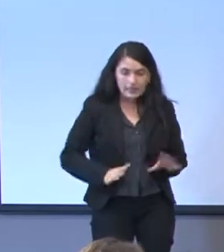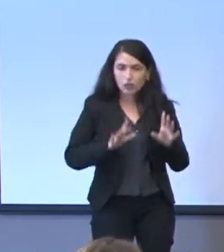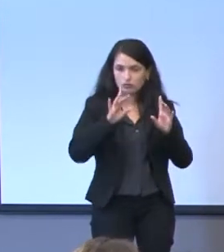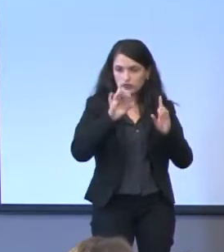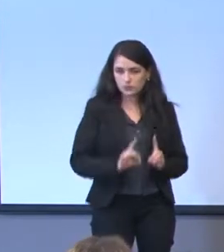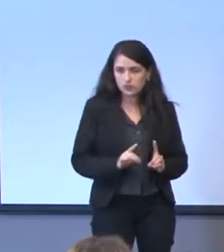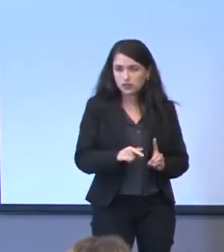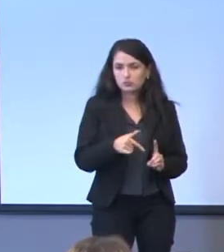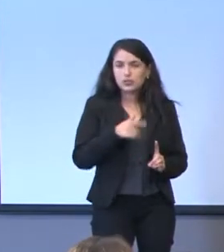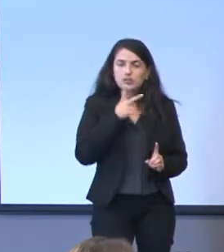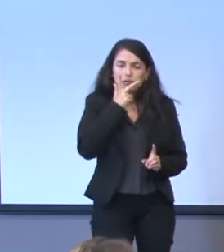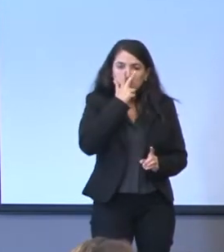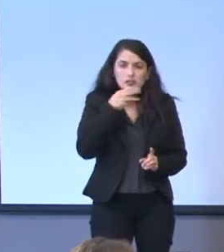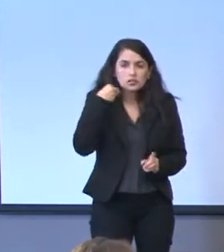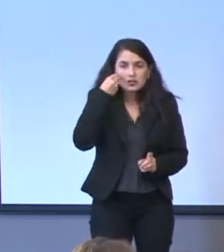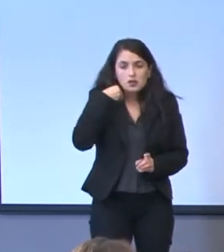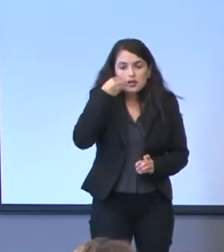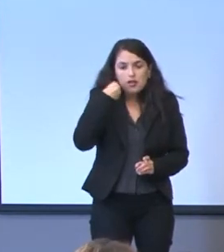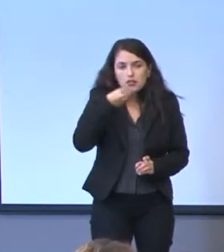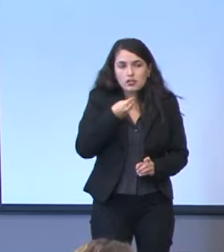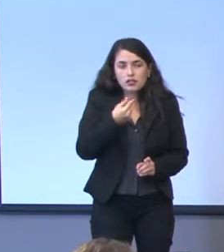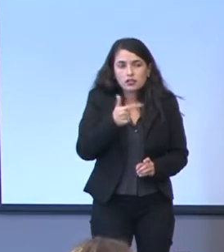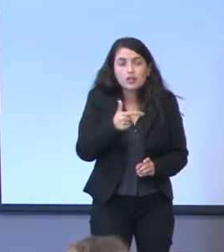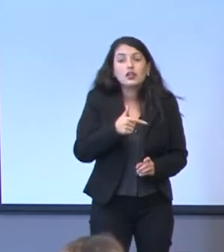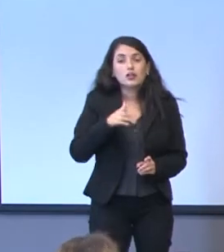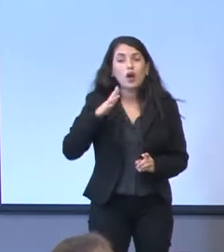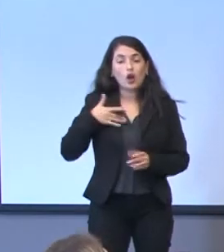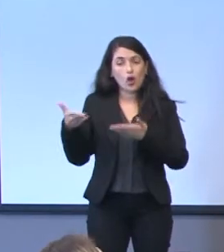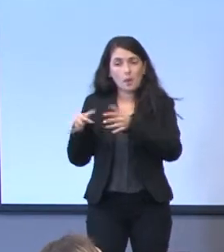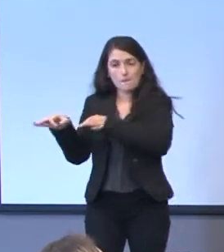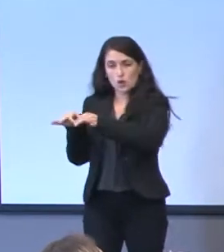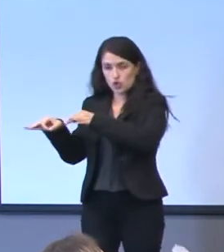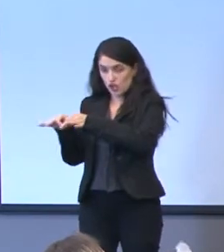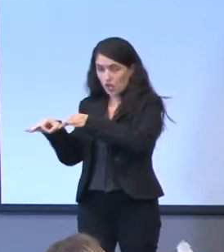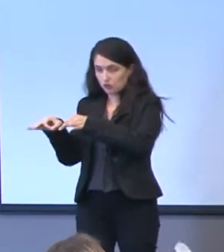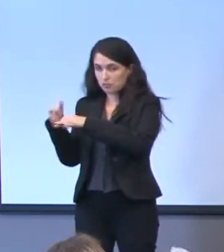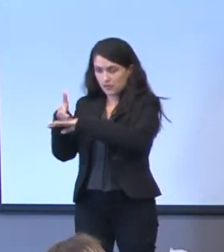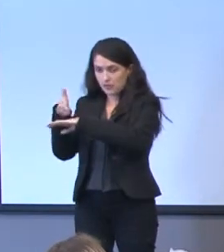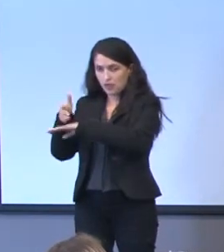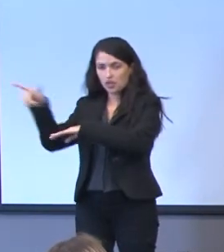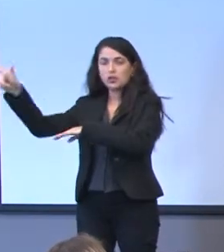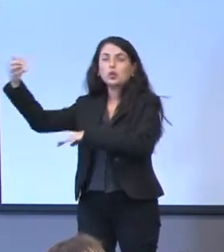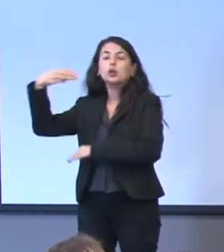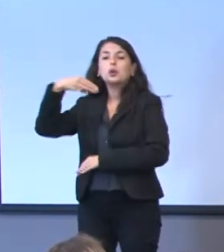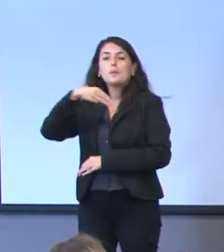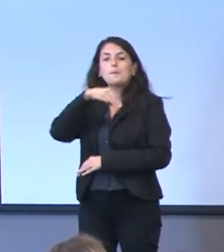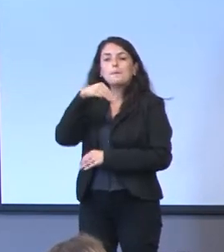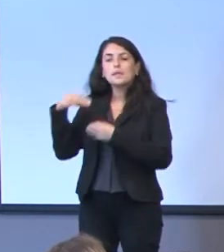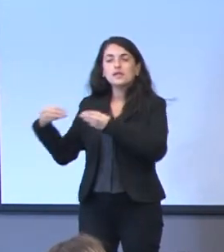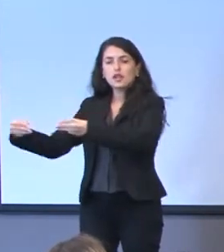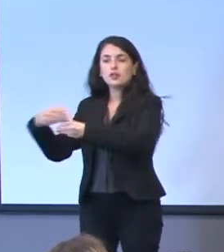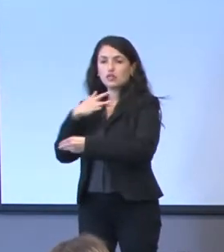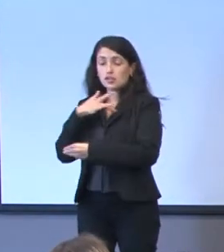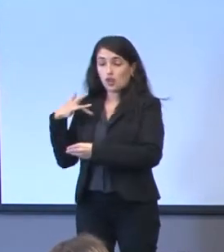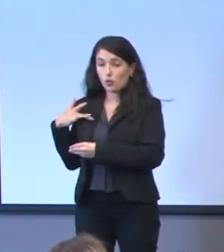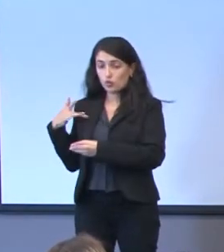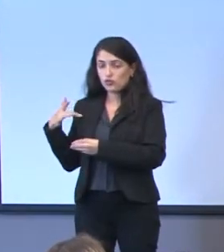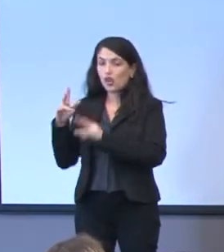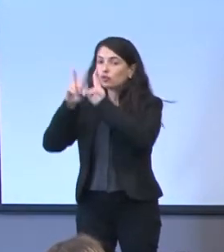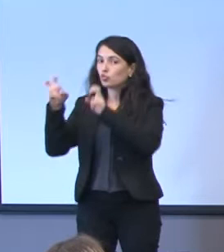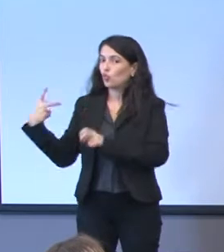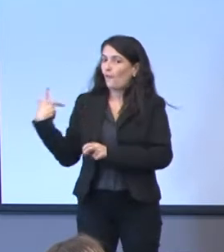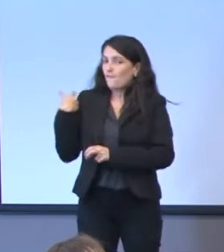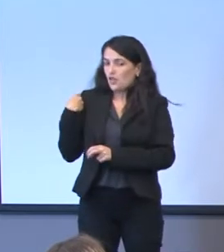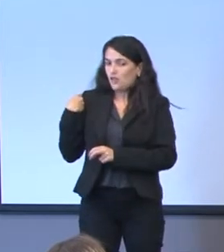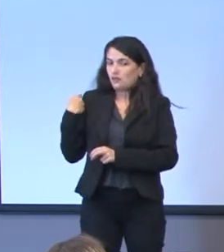participei de um projeto agora do Ministério da Saúde sobre vacinação, e eles colocaram a forma de apresentar